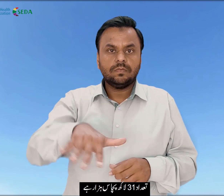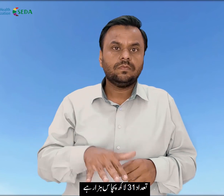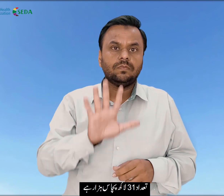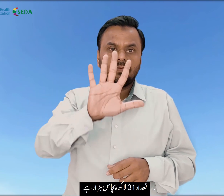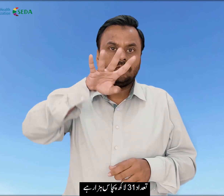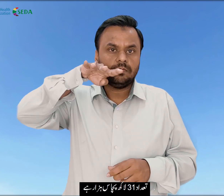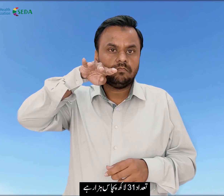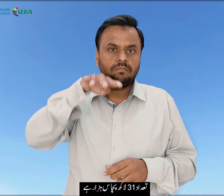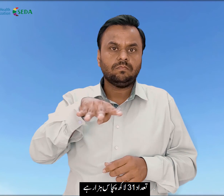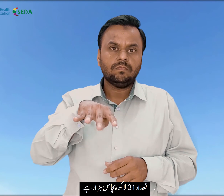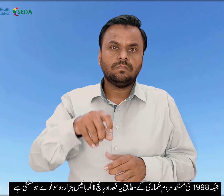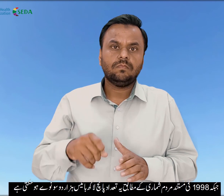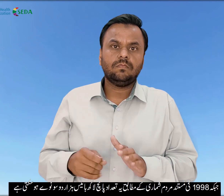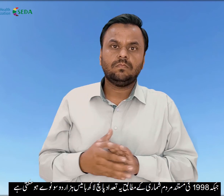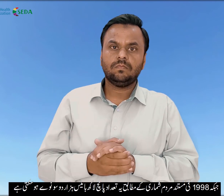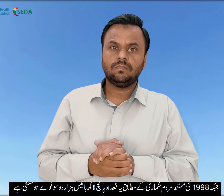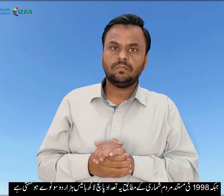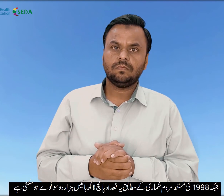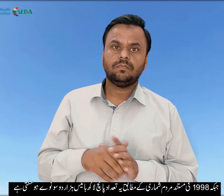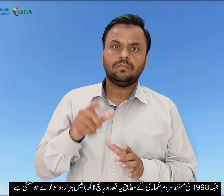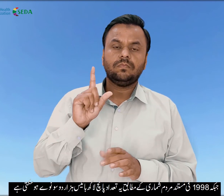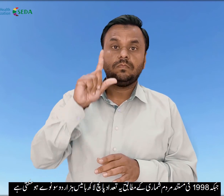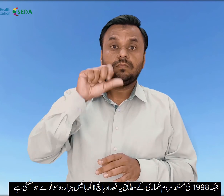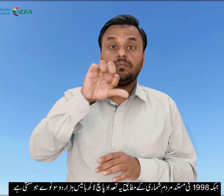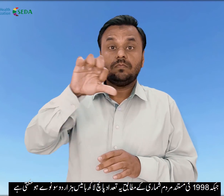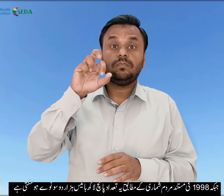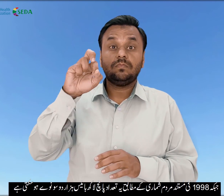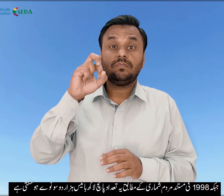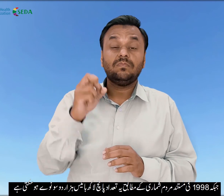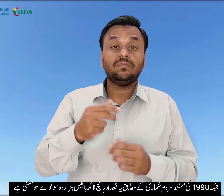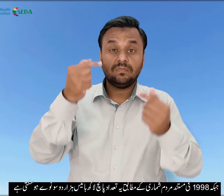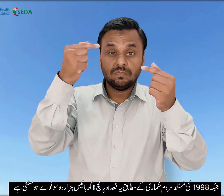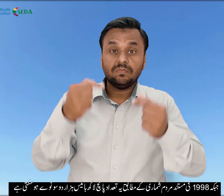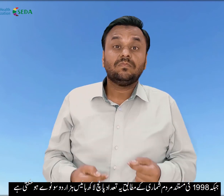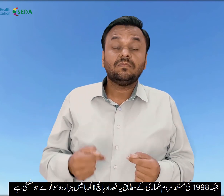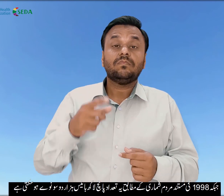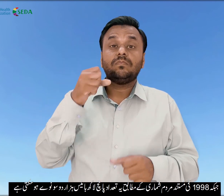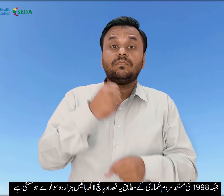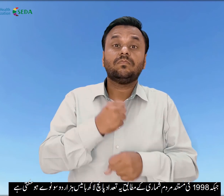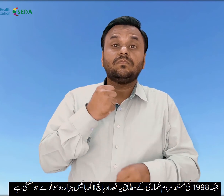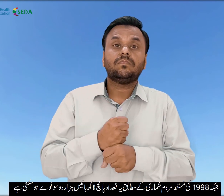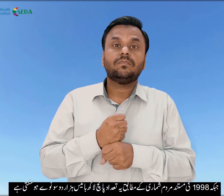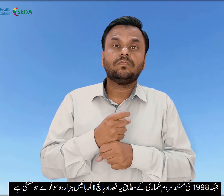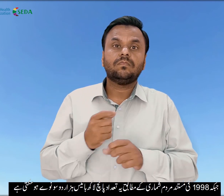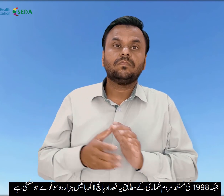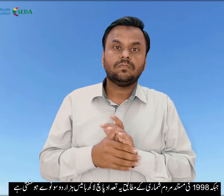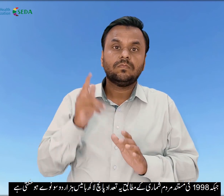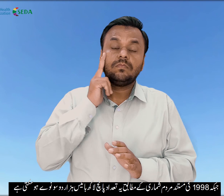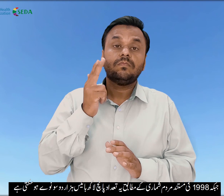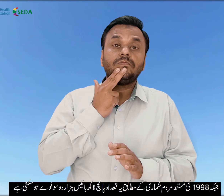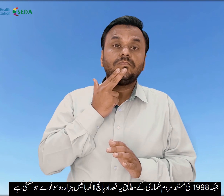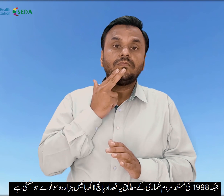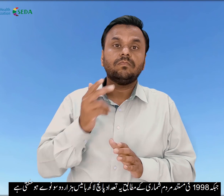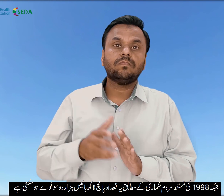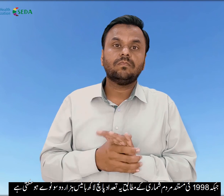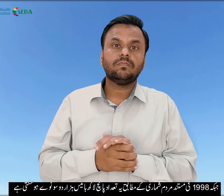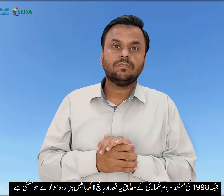31,50,000 ہے، جبکہ 1998 کی مستند مردم شماری کے مطابق یہ تعداد